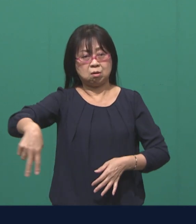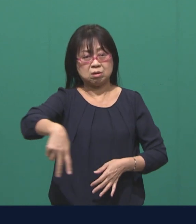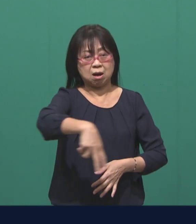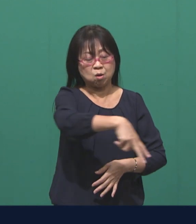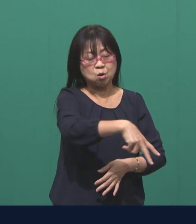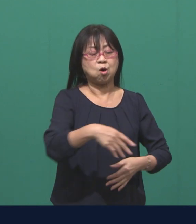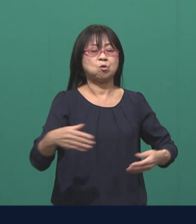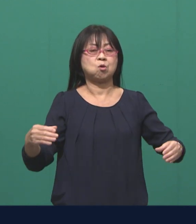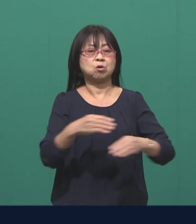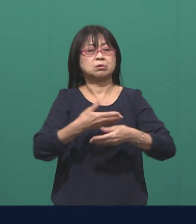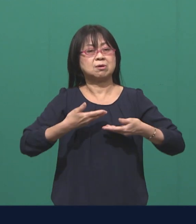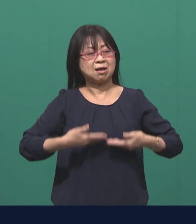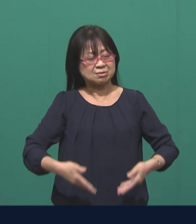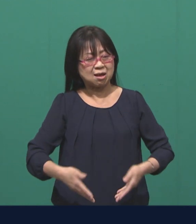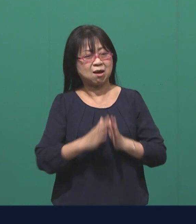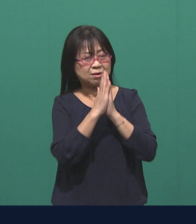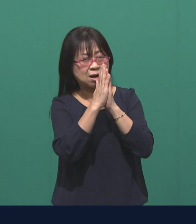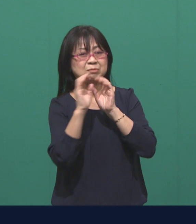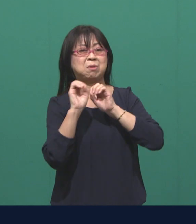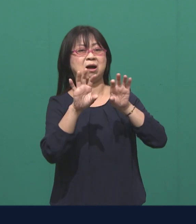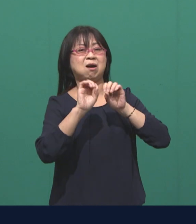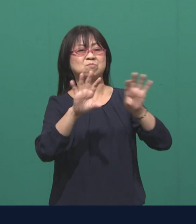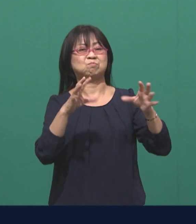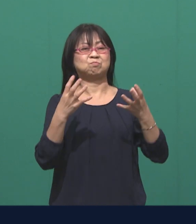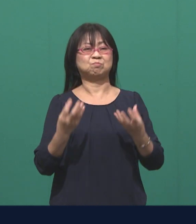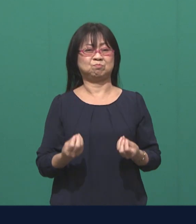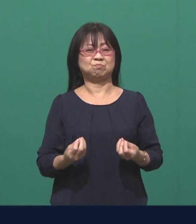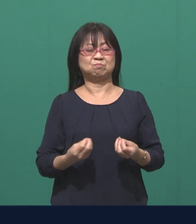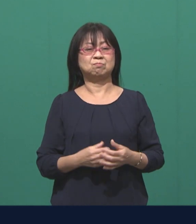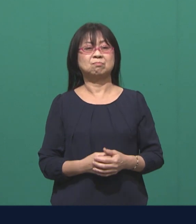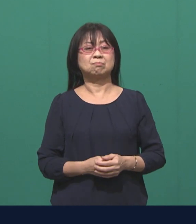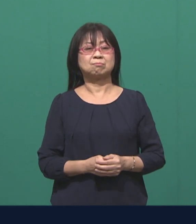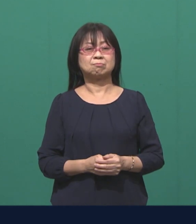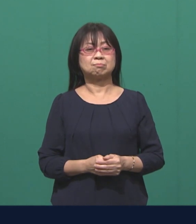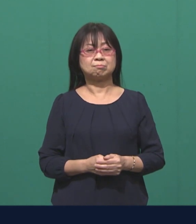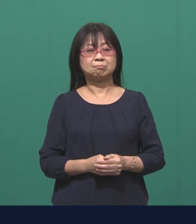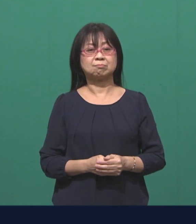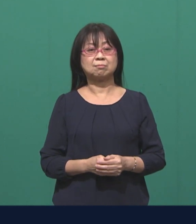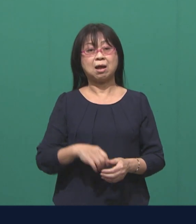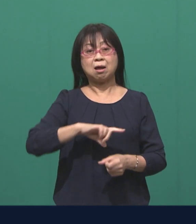通安全を買い物客らに呼びかけました。